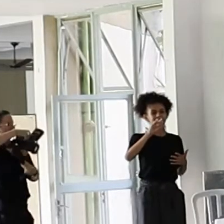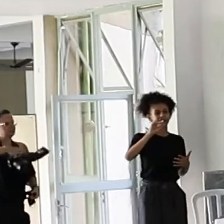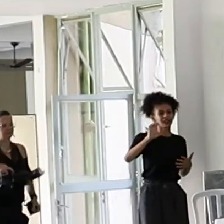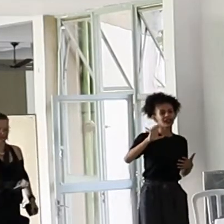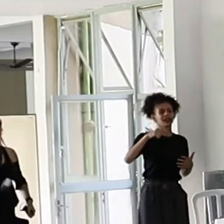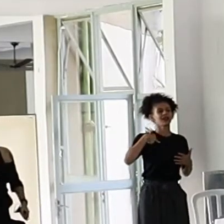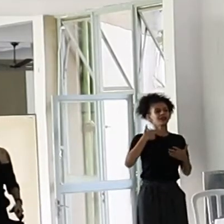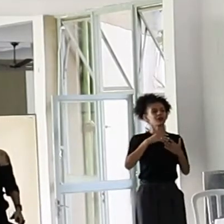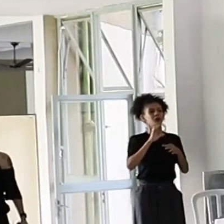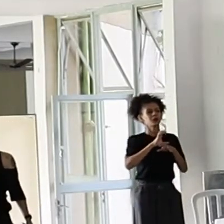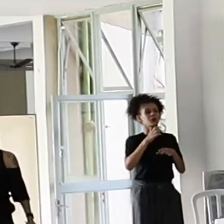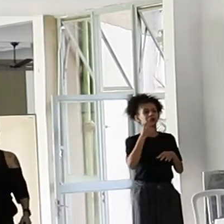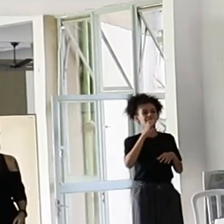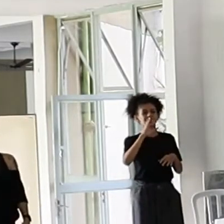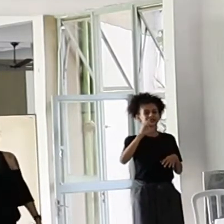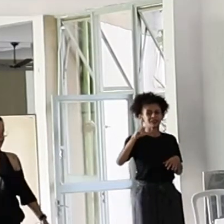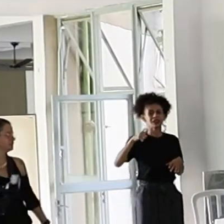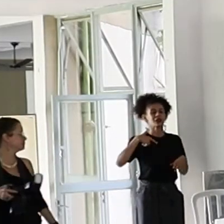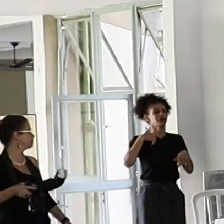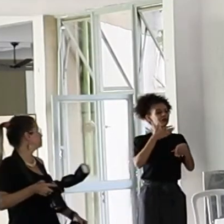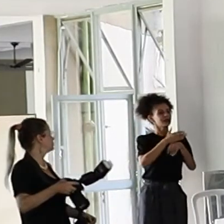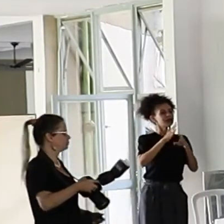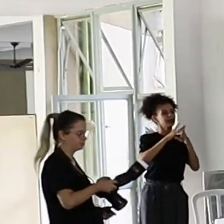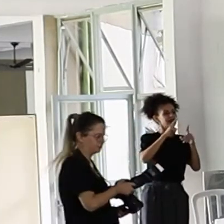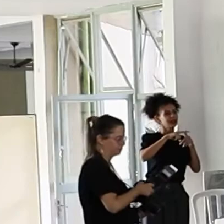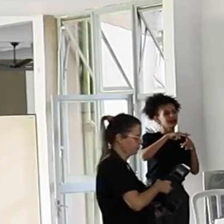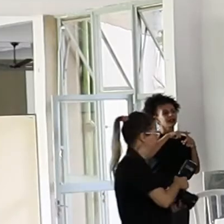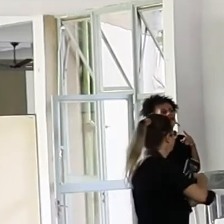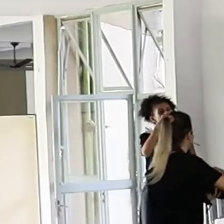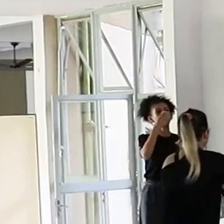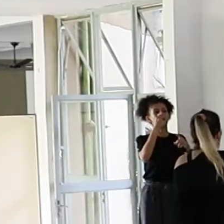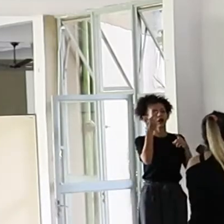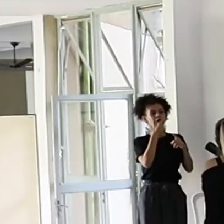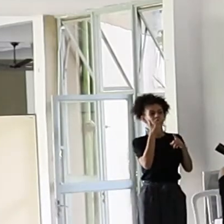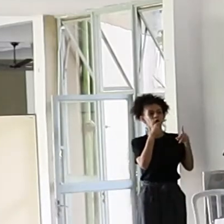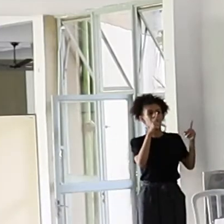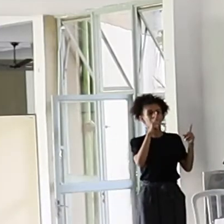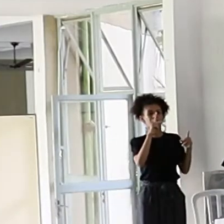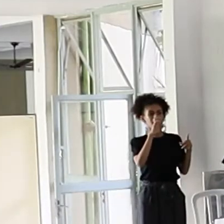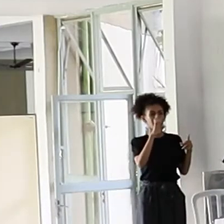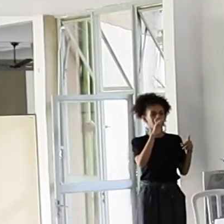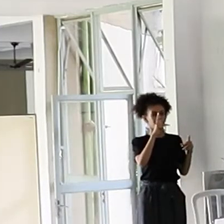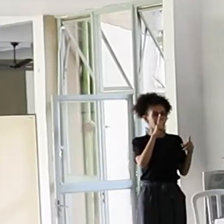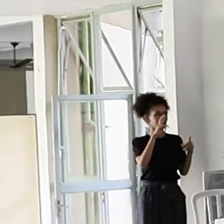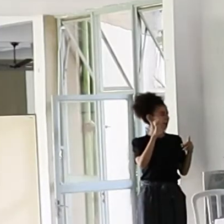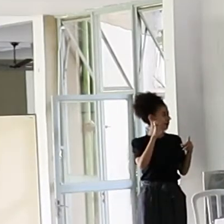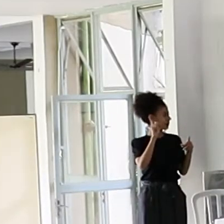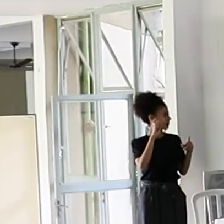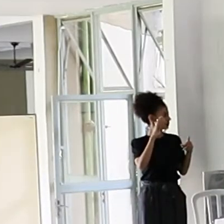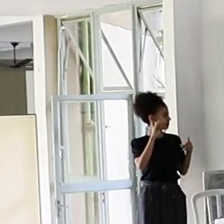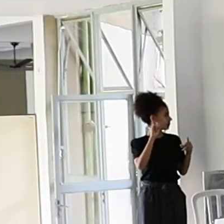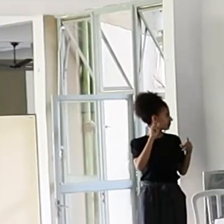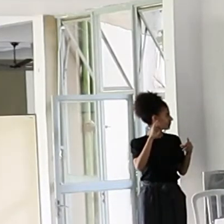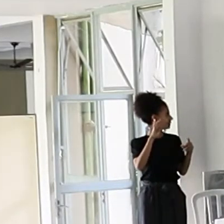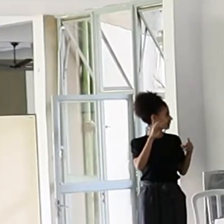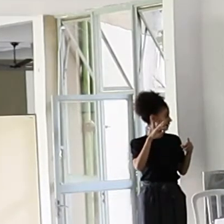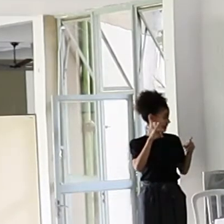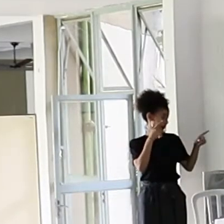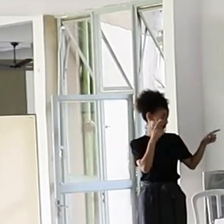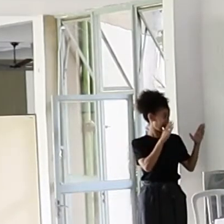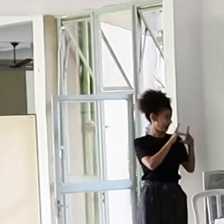é fiz o curso de inglês no cio frequenta a igreja presbiteriana do Guará 2 não vi você falando que foram na igreja não já